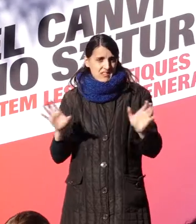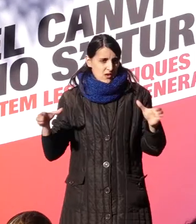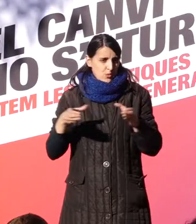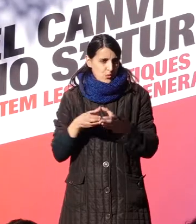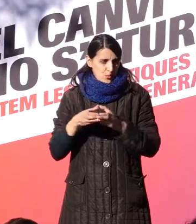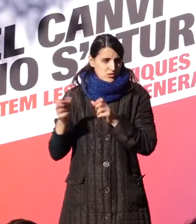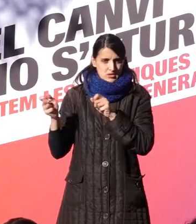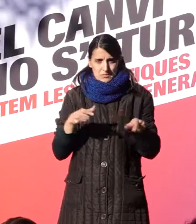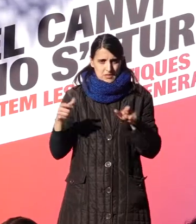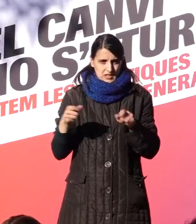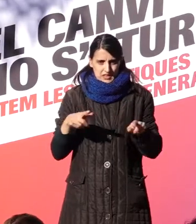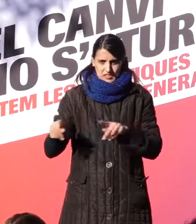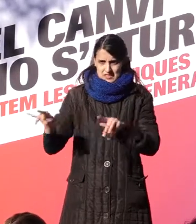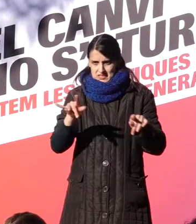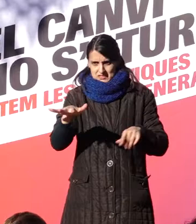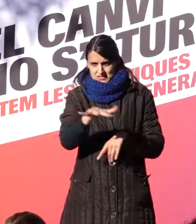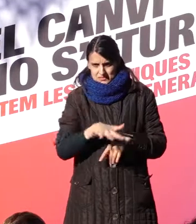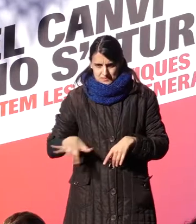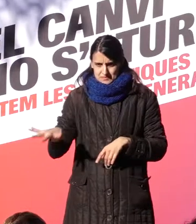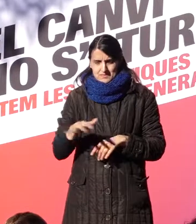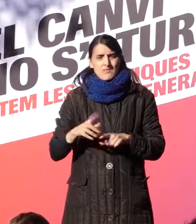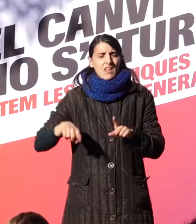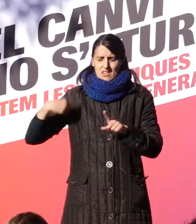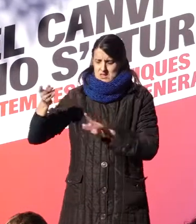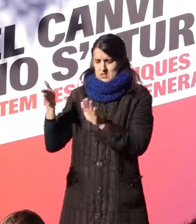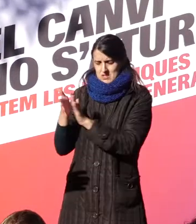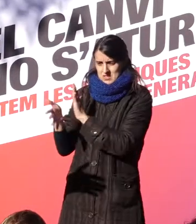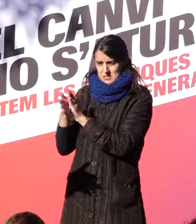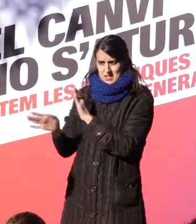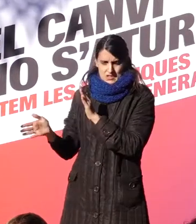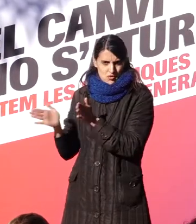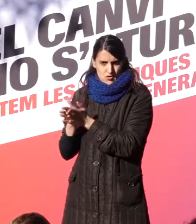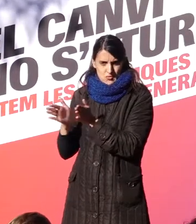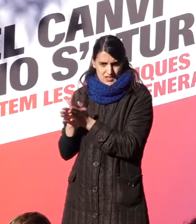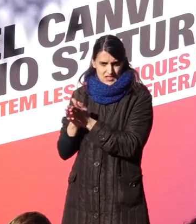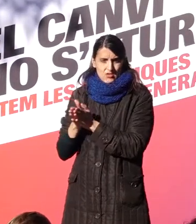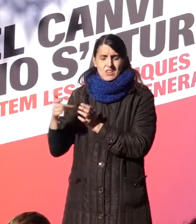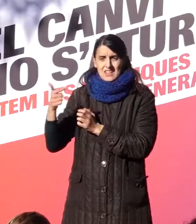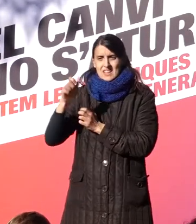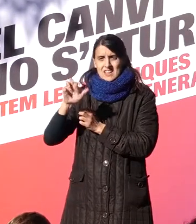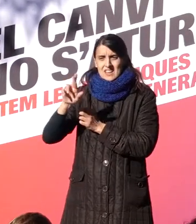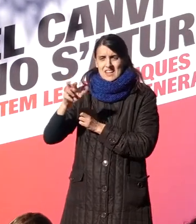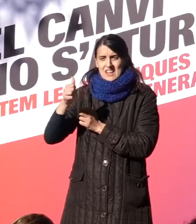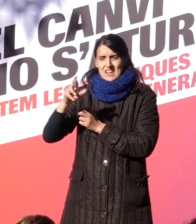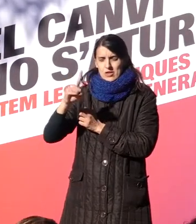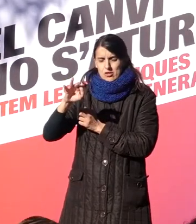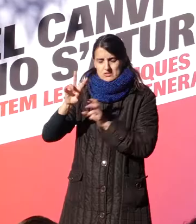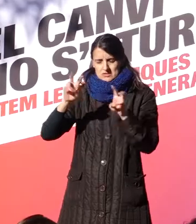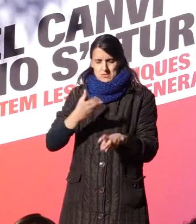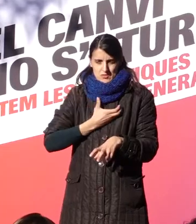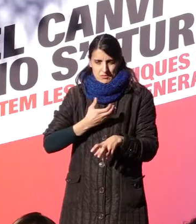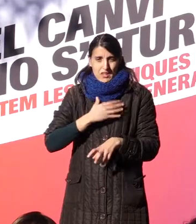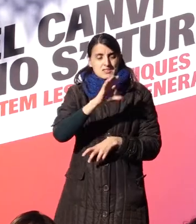nuestros territorios como digo por una parte gerardo se va a referir a la cuestión municipal y susana explicará cuáles son las medidas que tenemos en nuestro